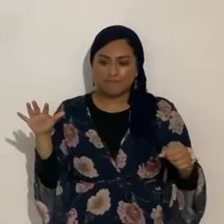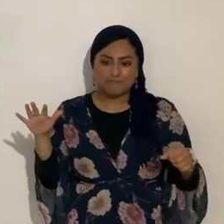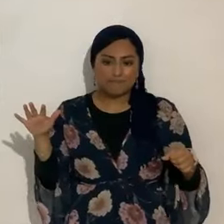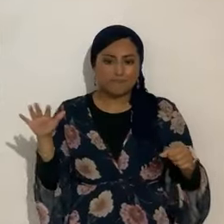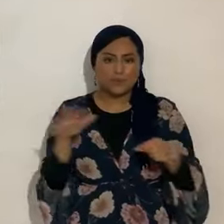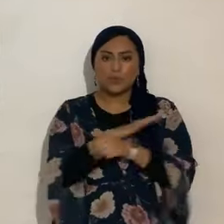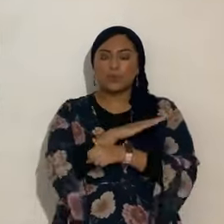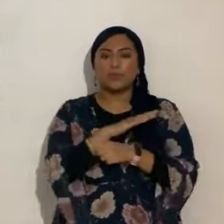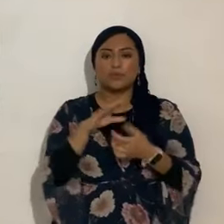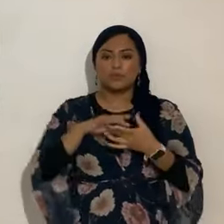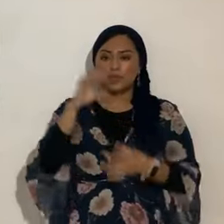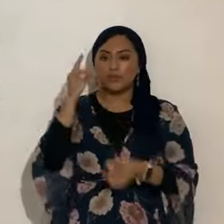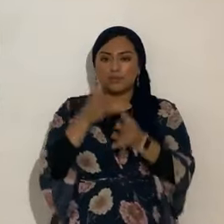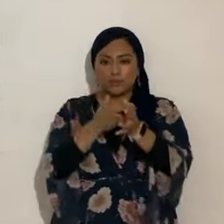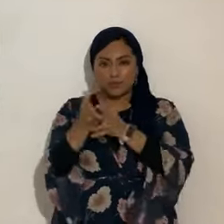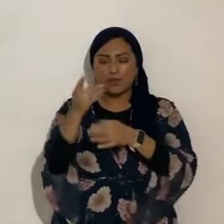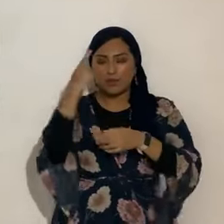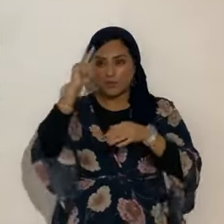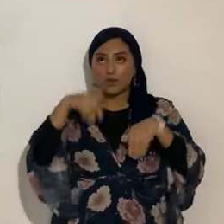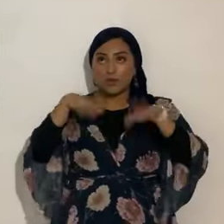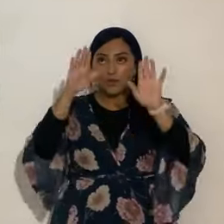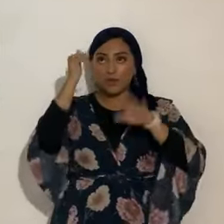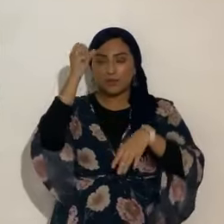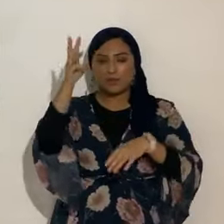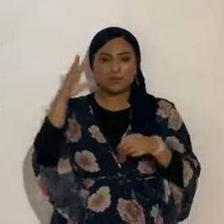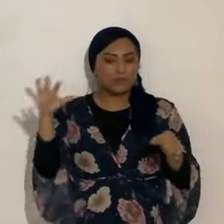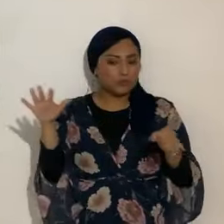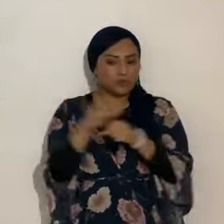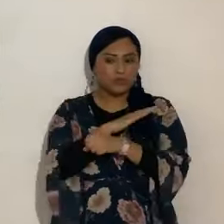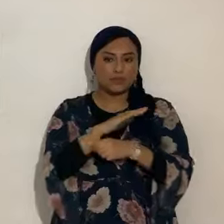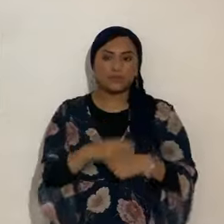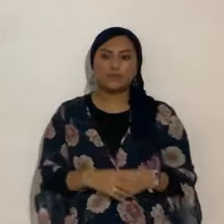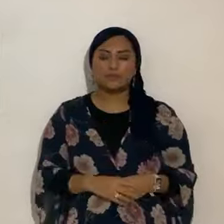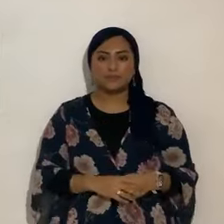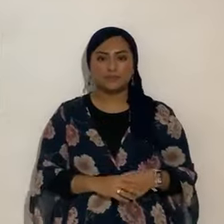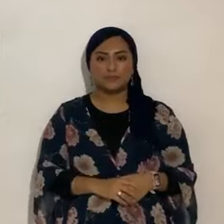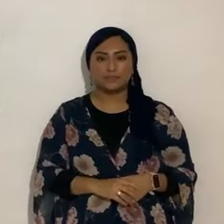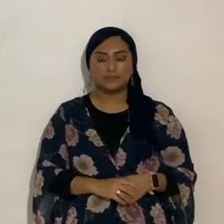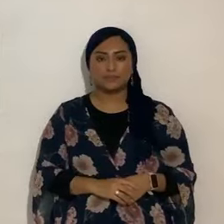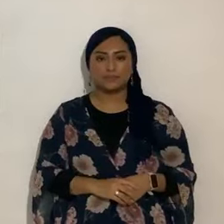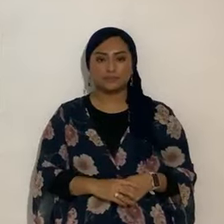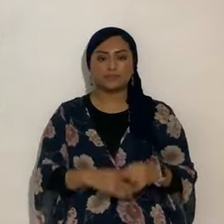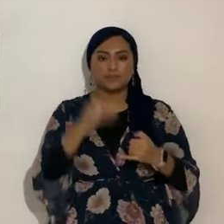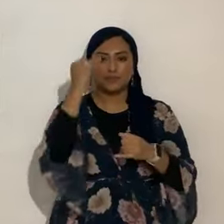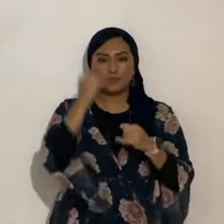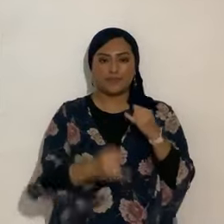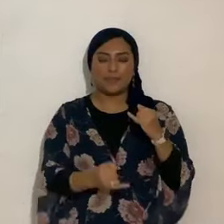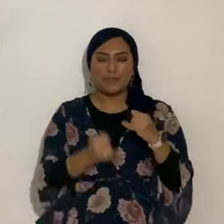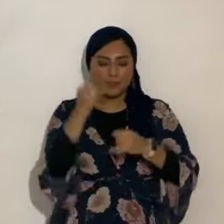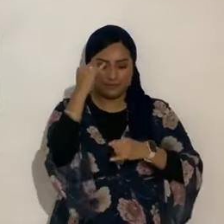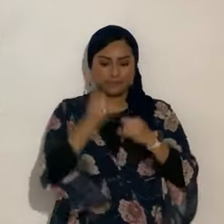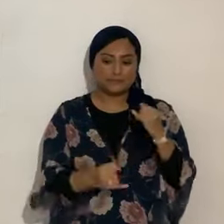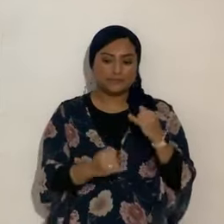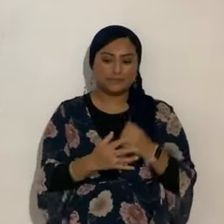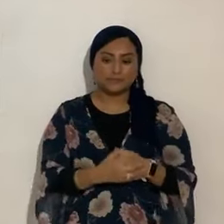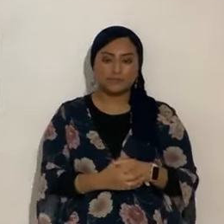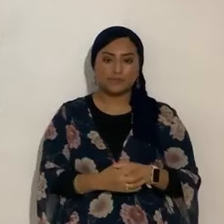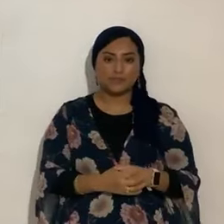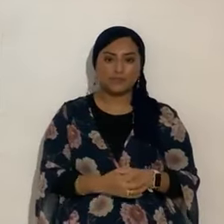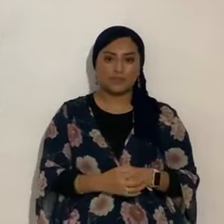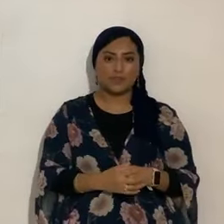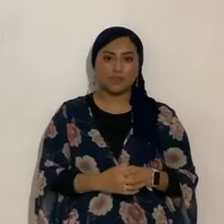un alma transparente para Yahshua, tremenda. Conclusión, hermanos, conclusión. A